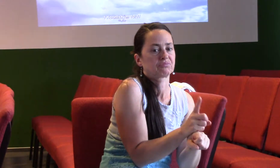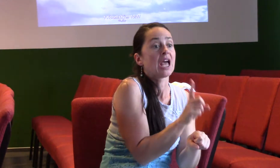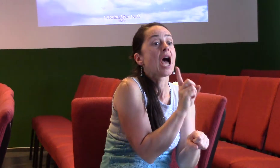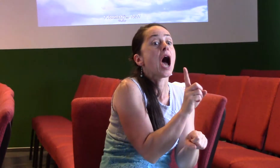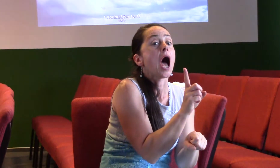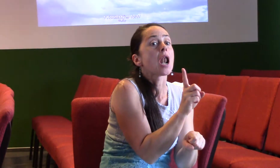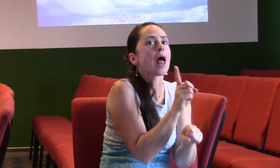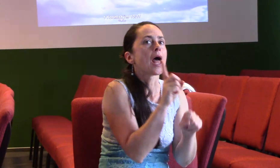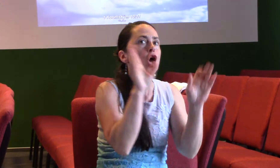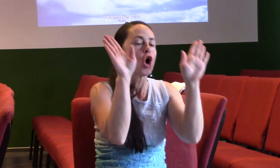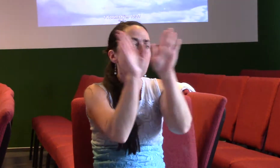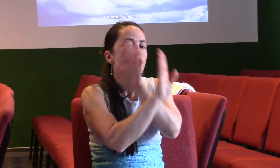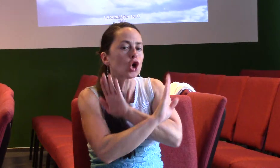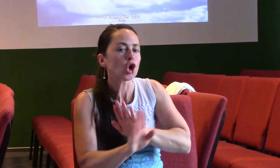Víte, mně se to líbí.